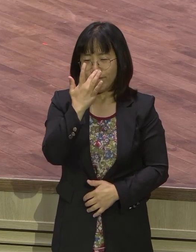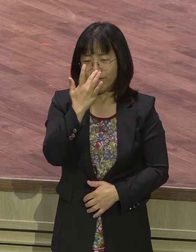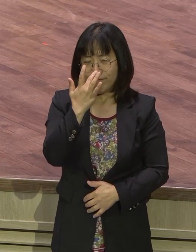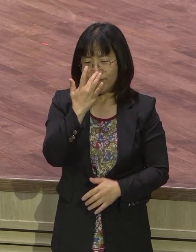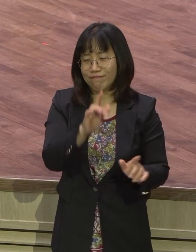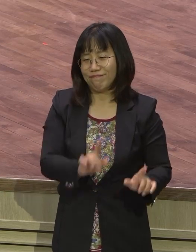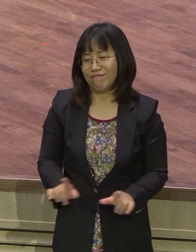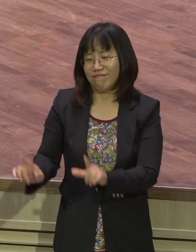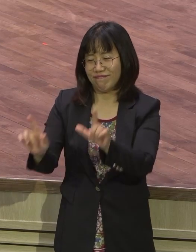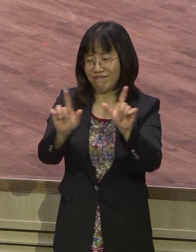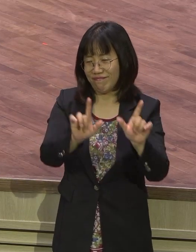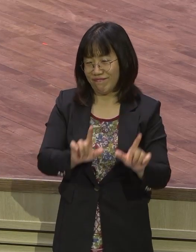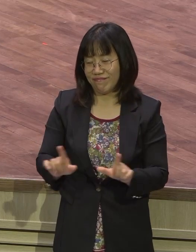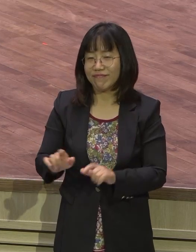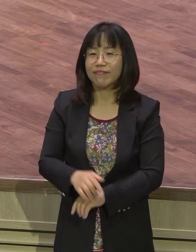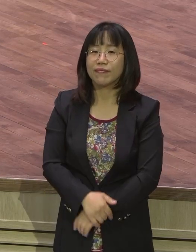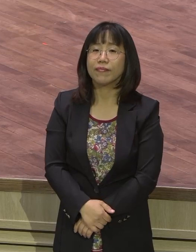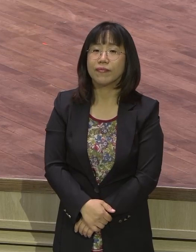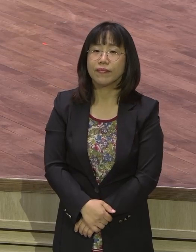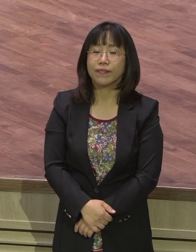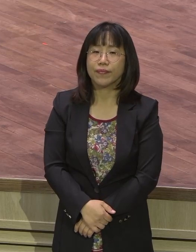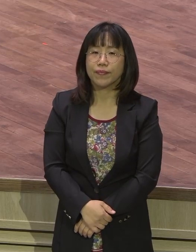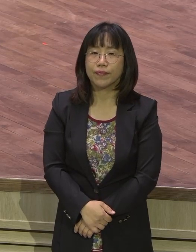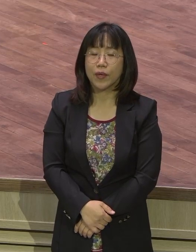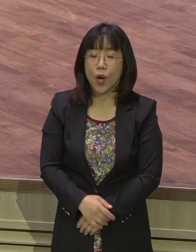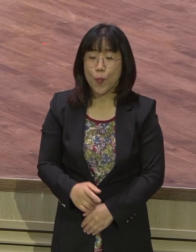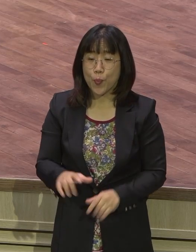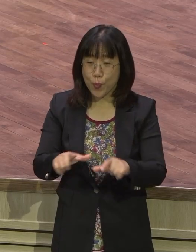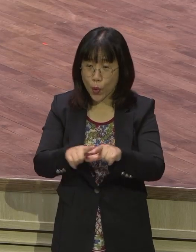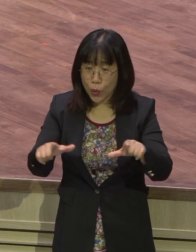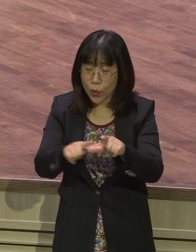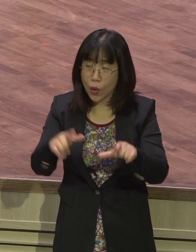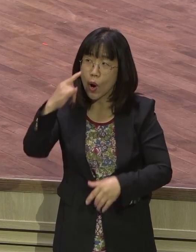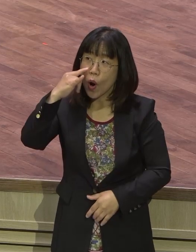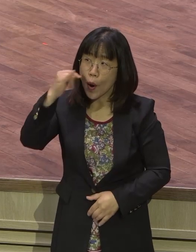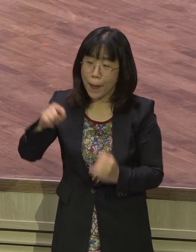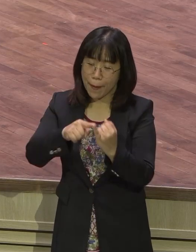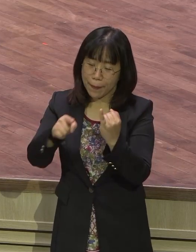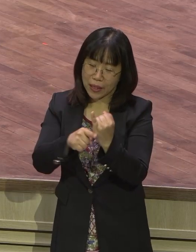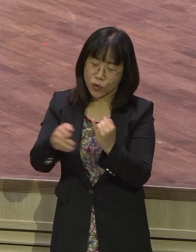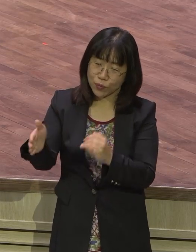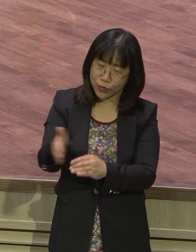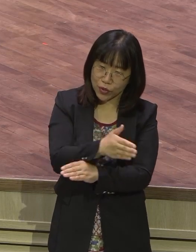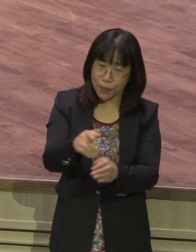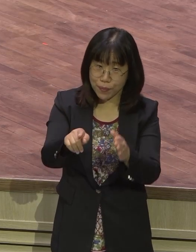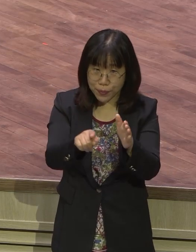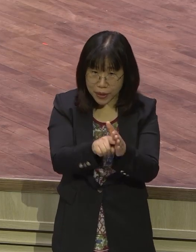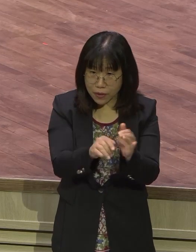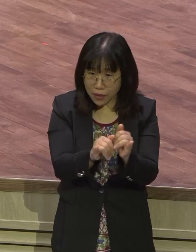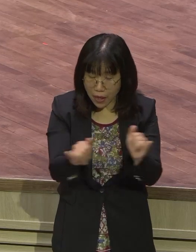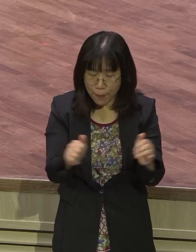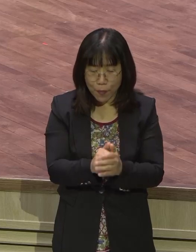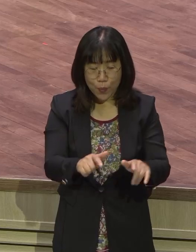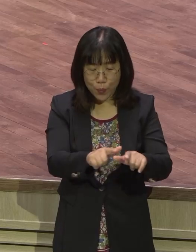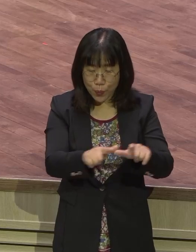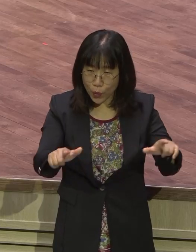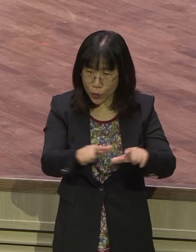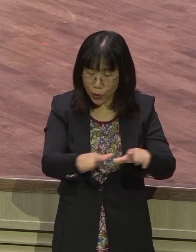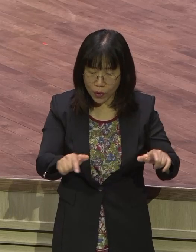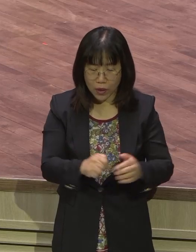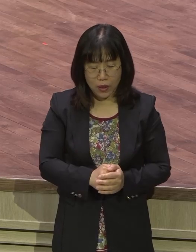모태 신앙들이 큰 어려움을 당하지 않고 어려움 기도 제목을 안 당한 사람들은 그냥 평범하게 사는